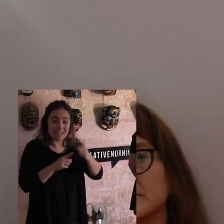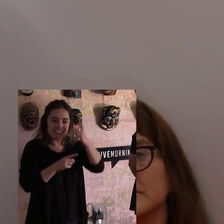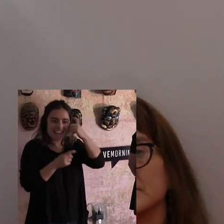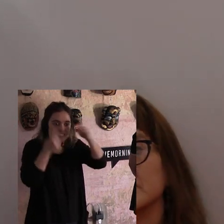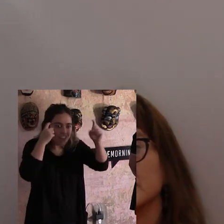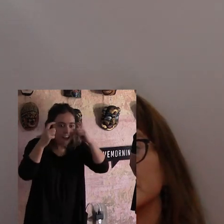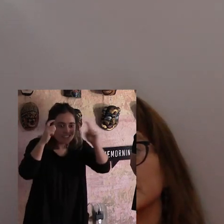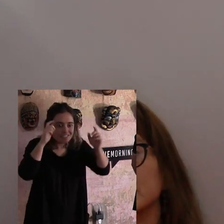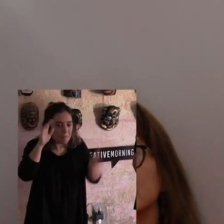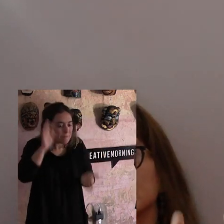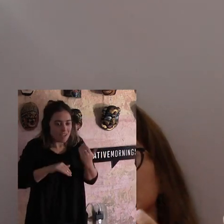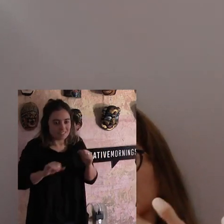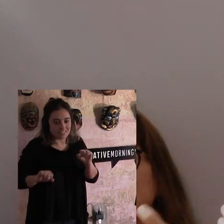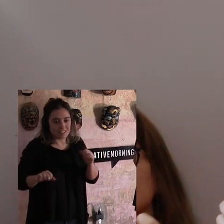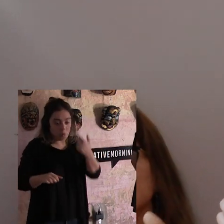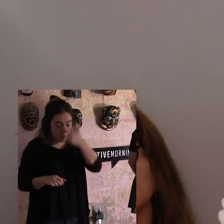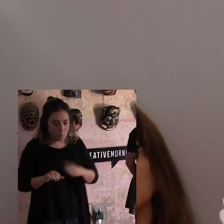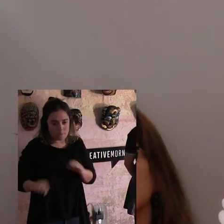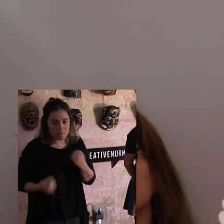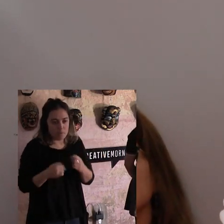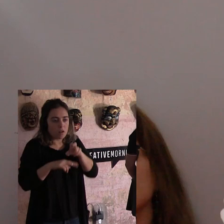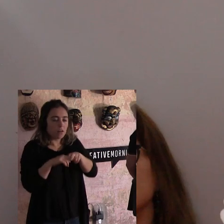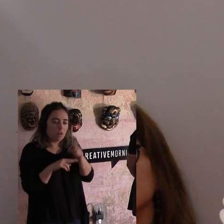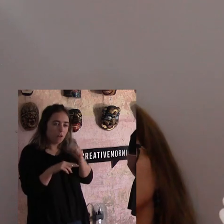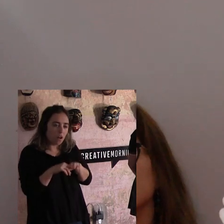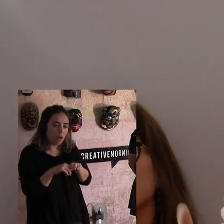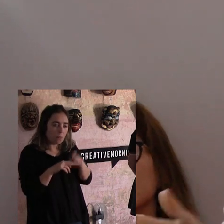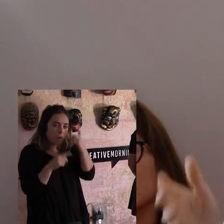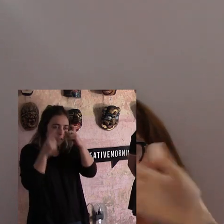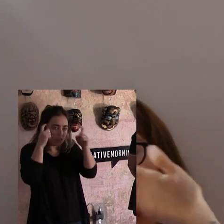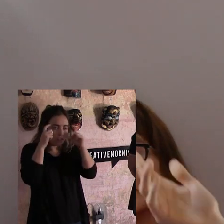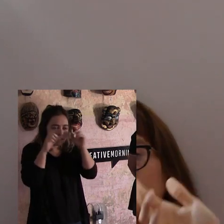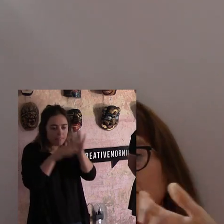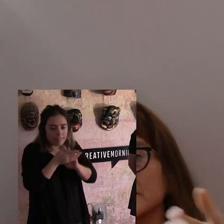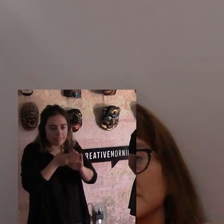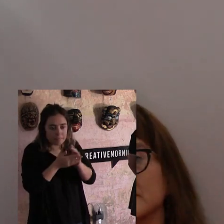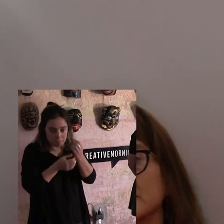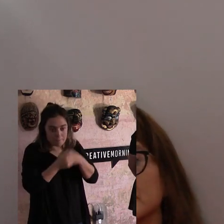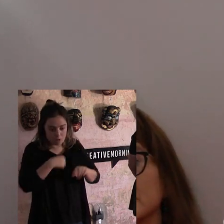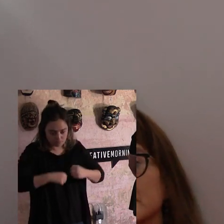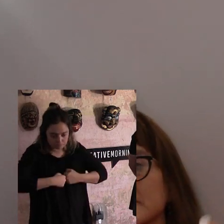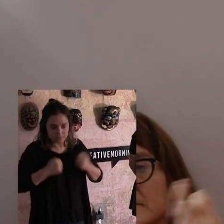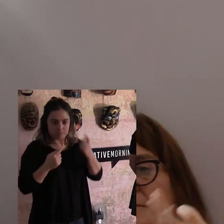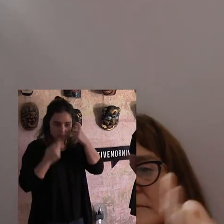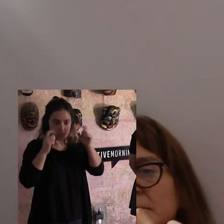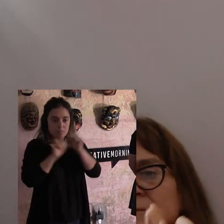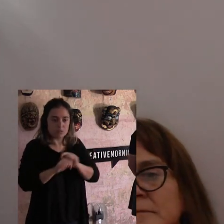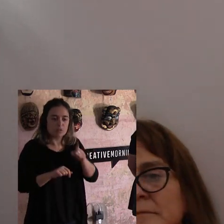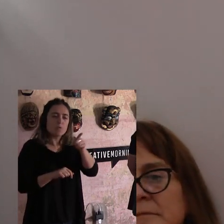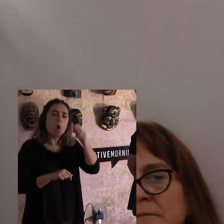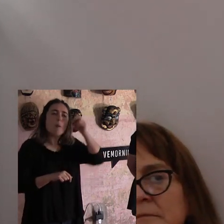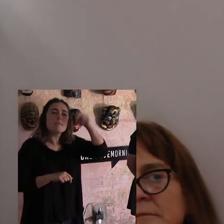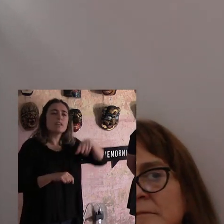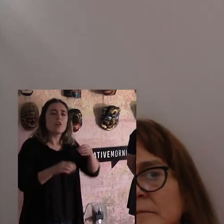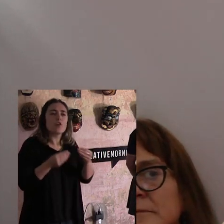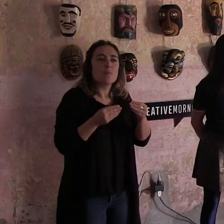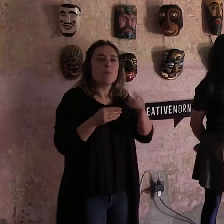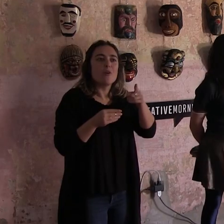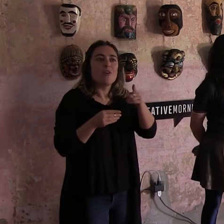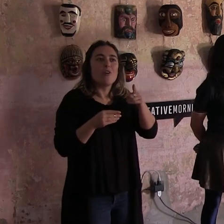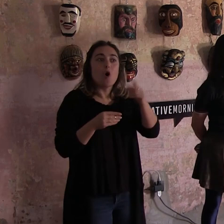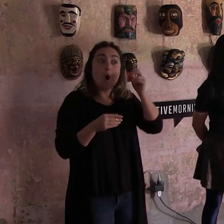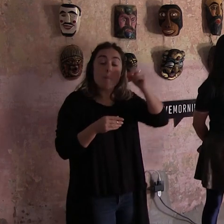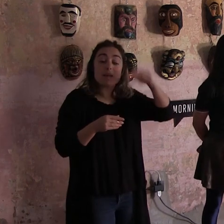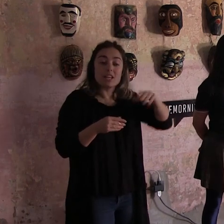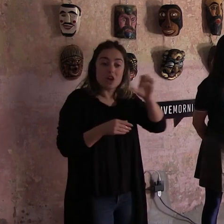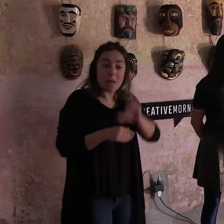generen. ¿Qué opinión tenés sobre ese mundo y la implementación del movimiento en el mundo laboral?